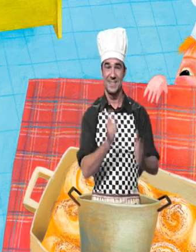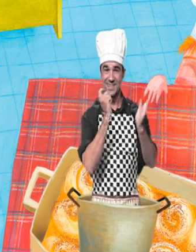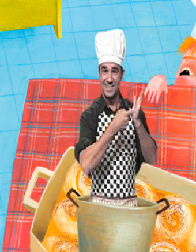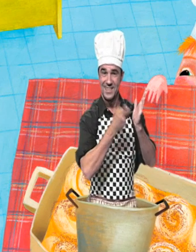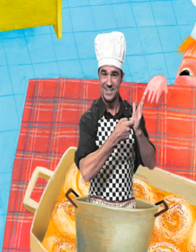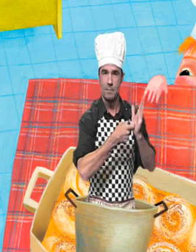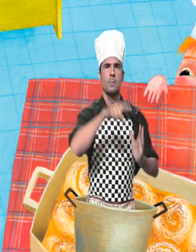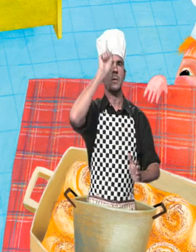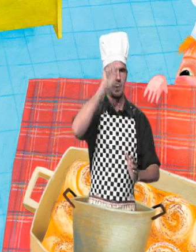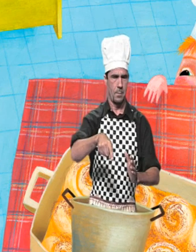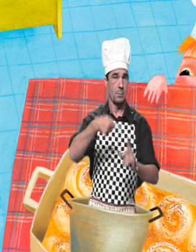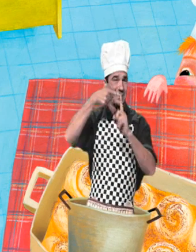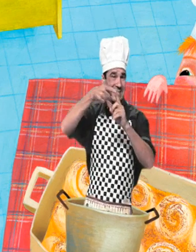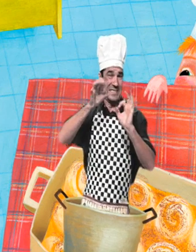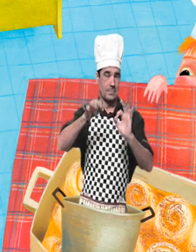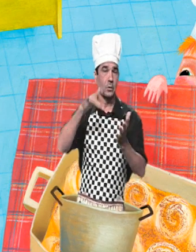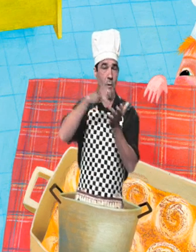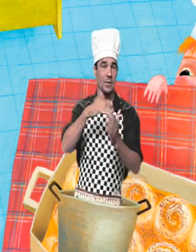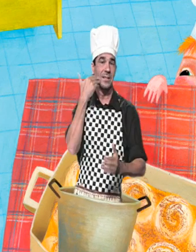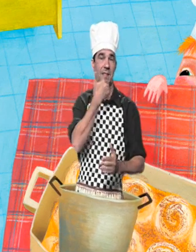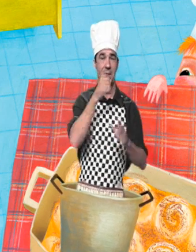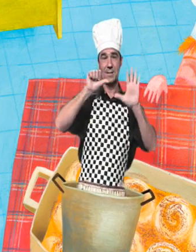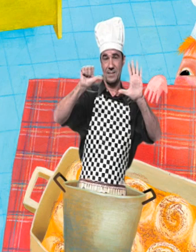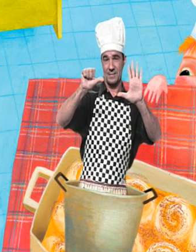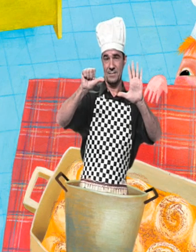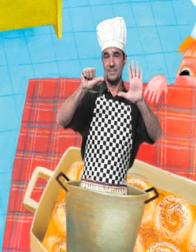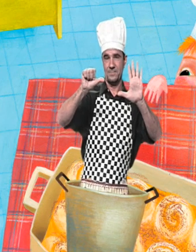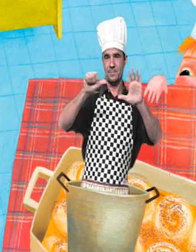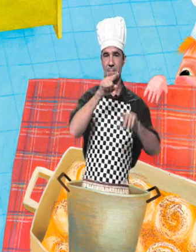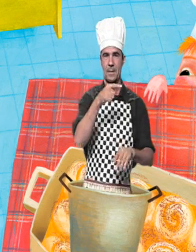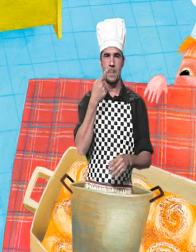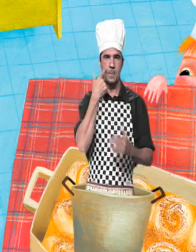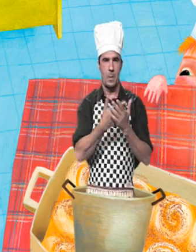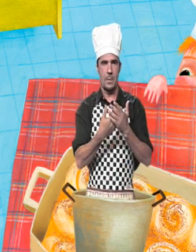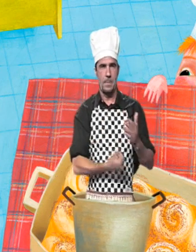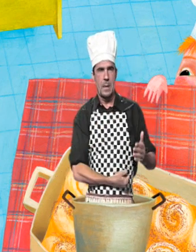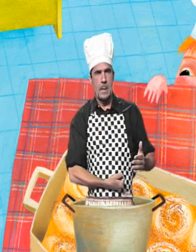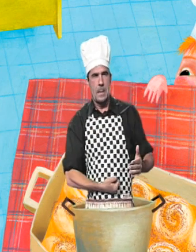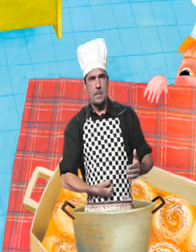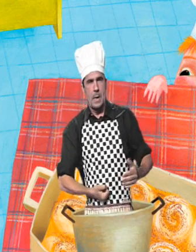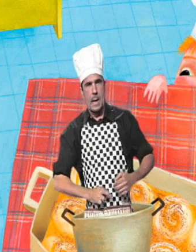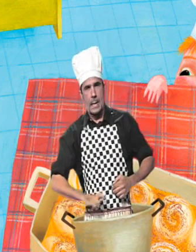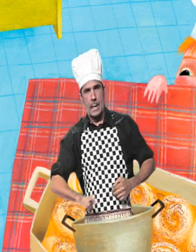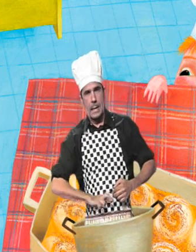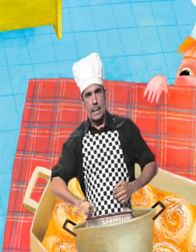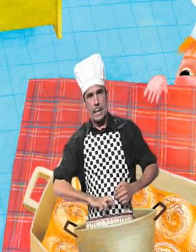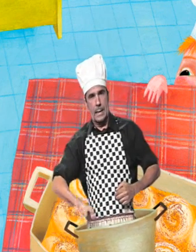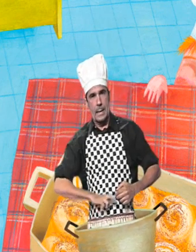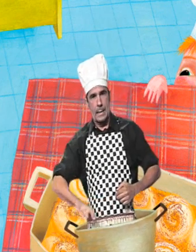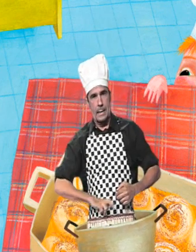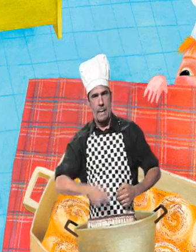En Xim també ho era, sobretot si eren les 6 de la tarda i els budells de la panxa